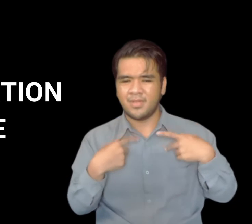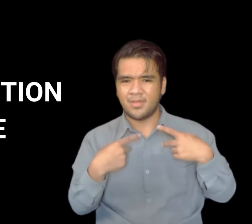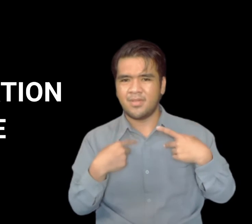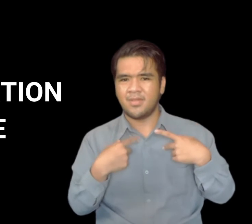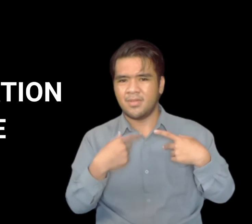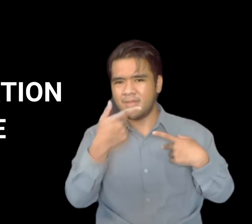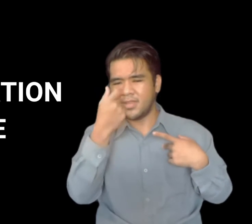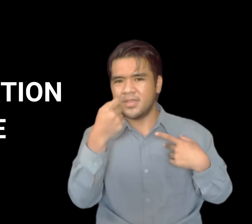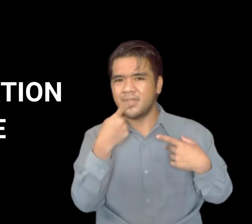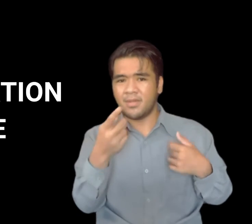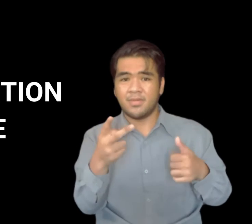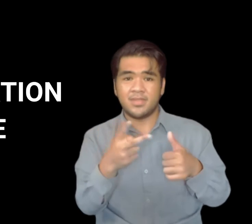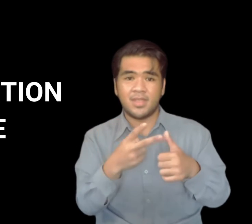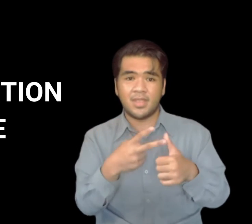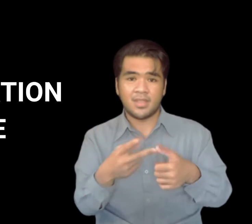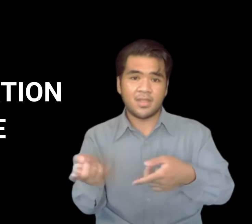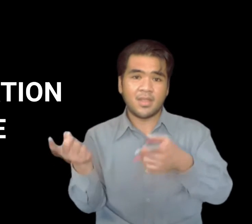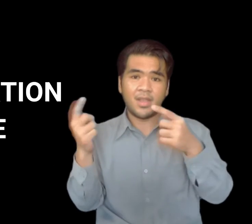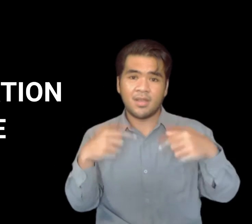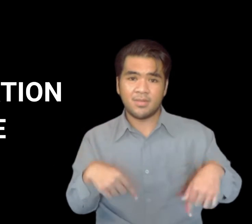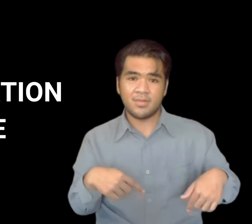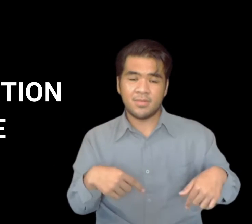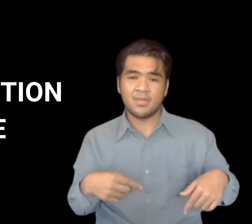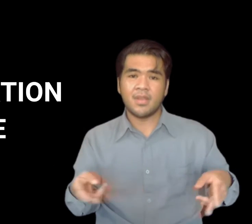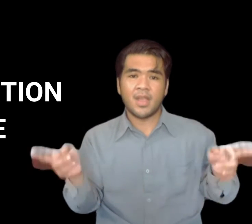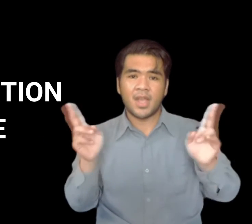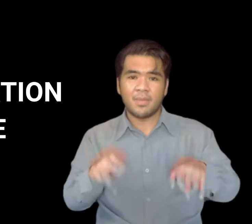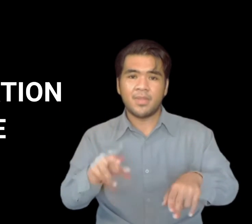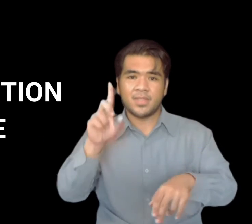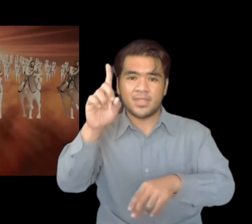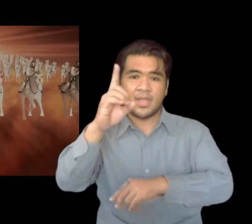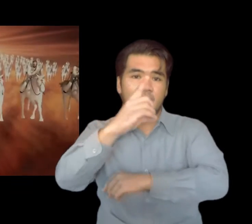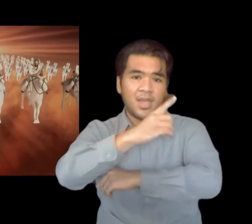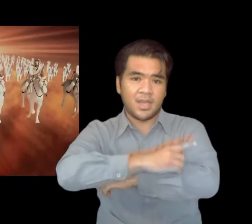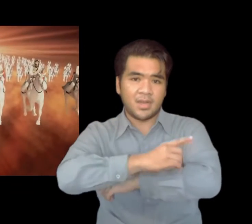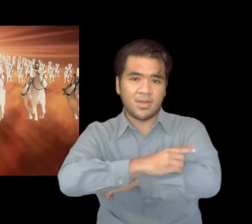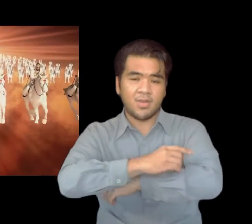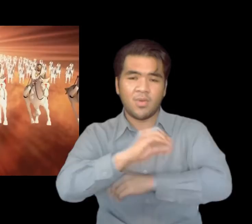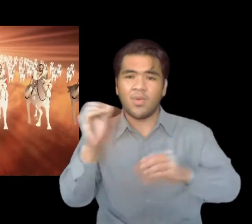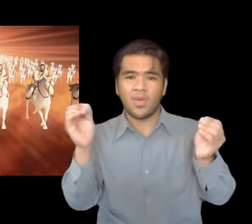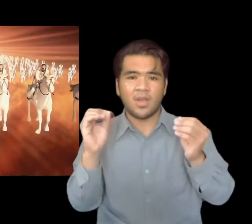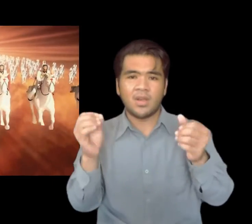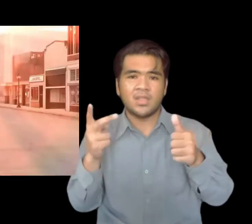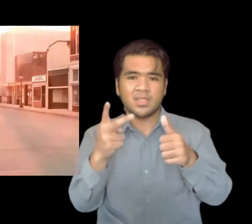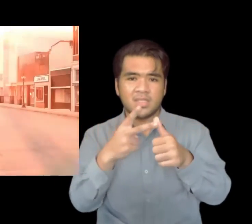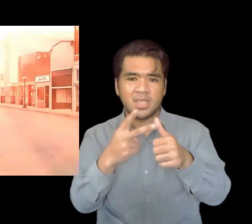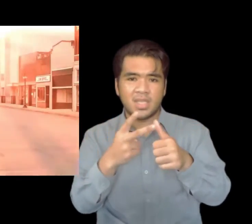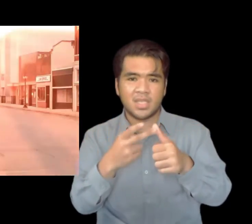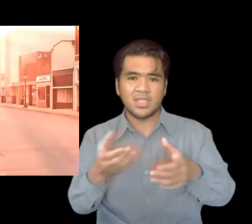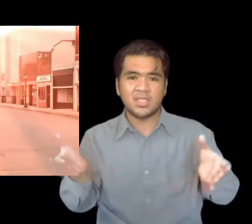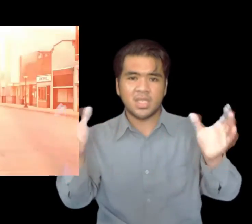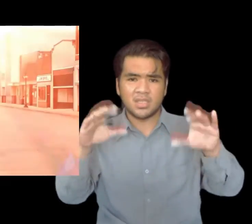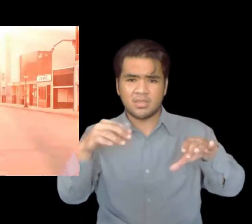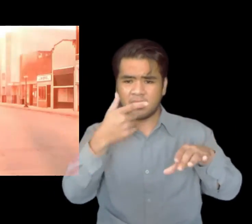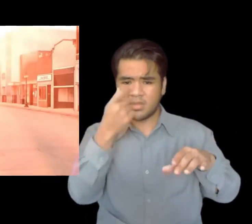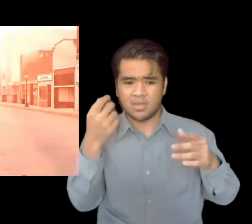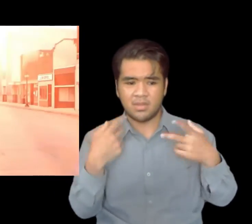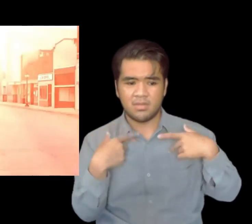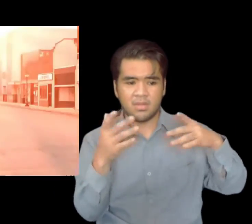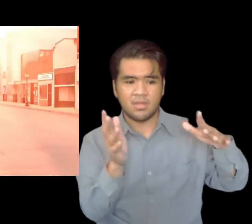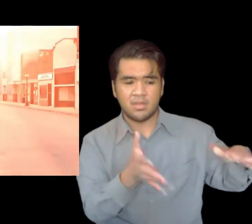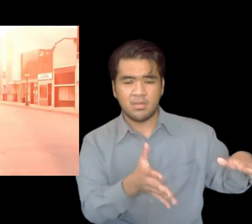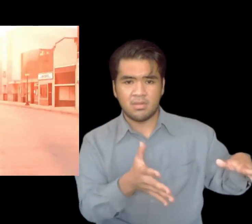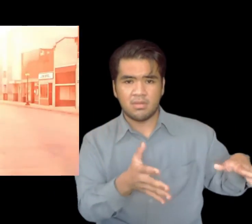na. At huwag ding magpapalinlang sa doktrina ng pre-tribulation rapture sapagkat ang second coming at ang rapture ay mangyayari sa